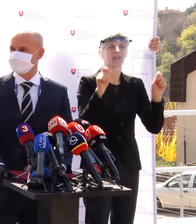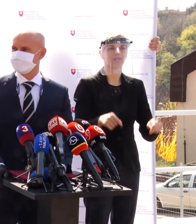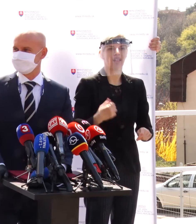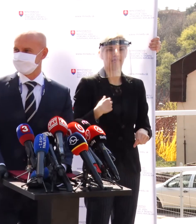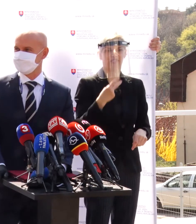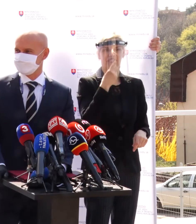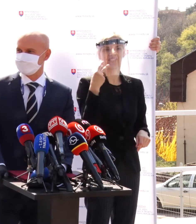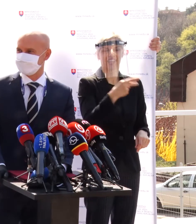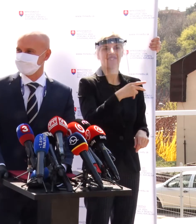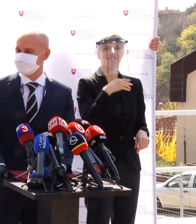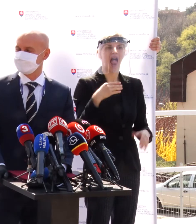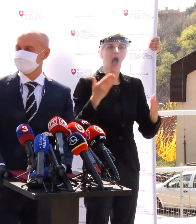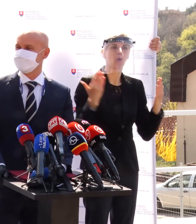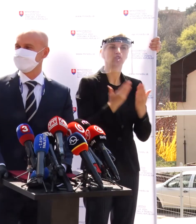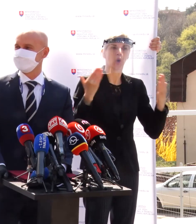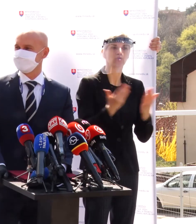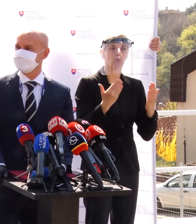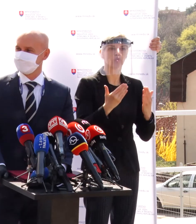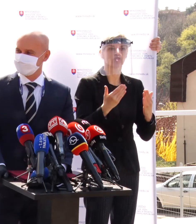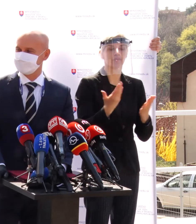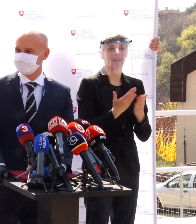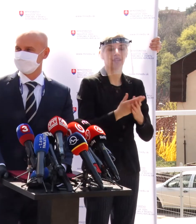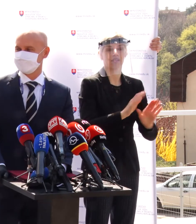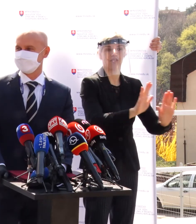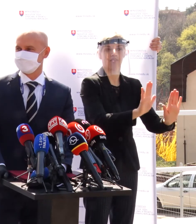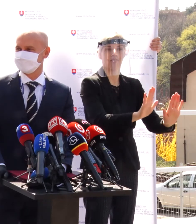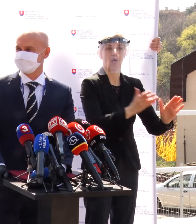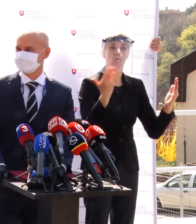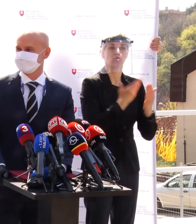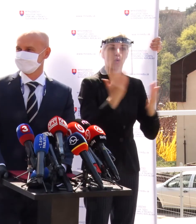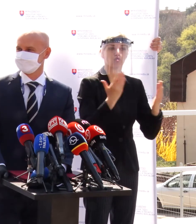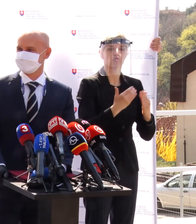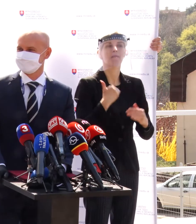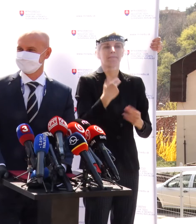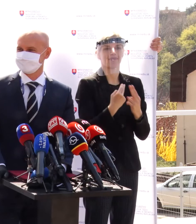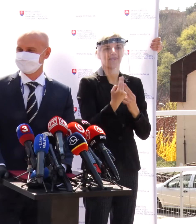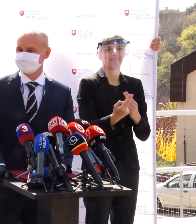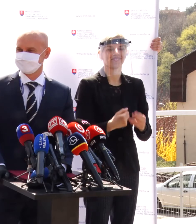učia, tak ešte chvíľočku zotrváme v tom, aby sa učili a potom povieme, ako to bude prebiehať.